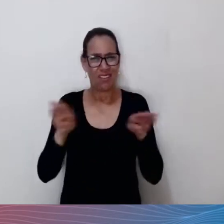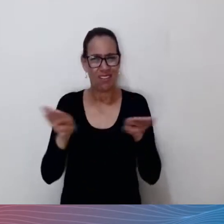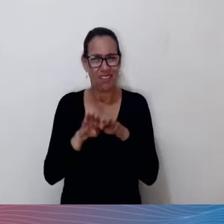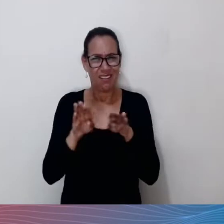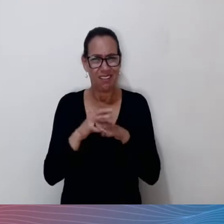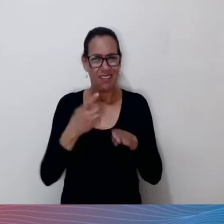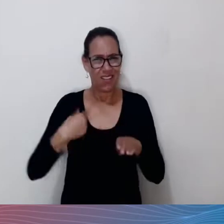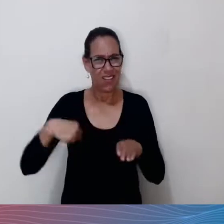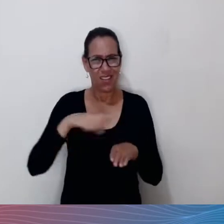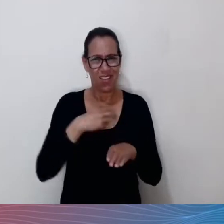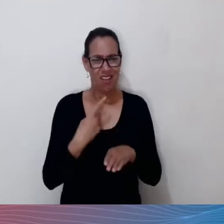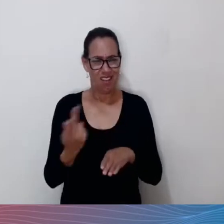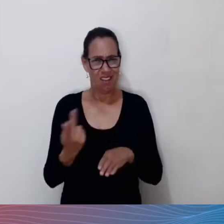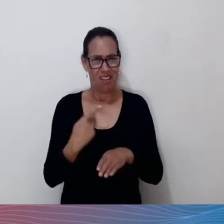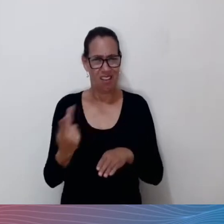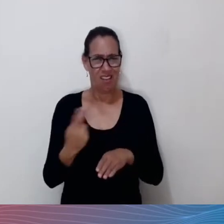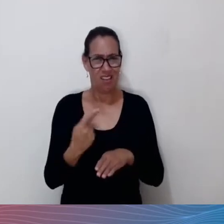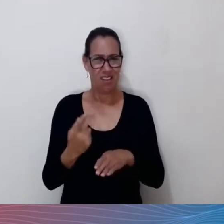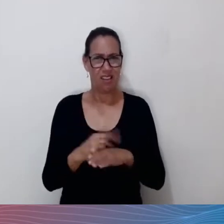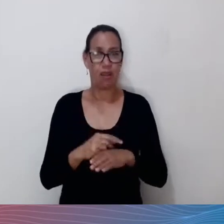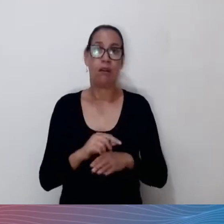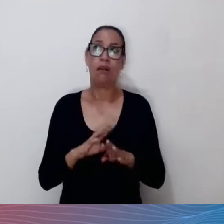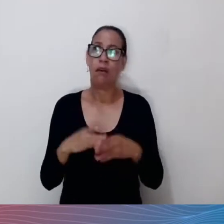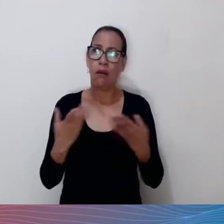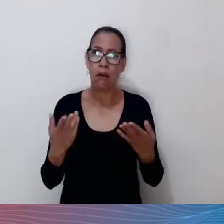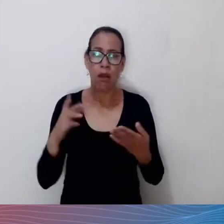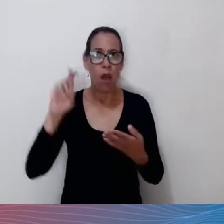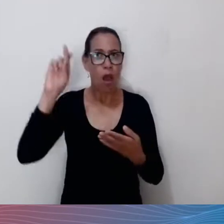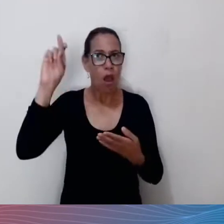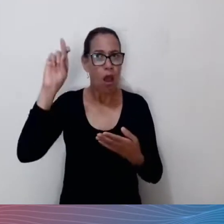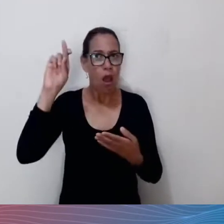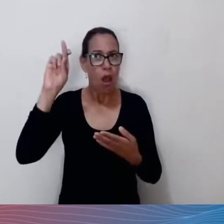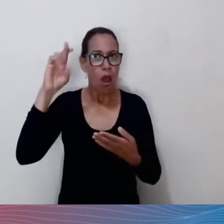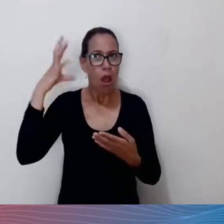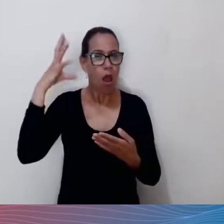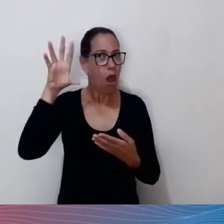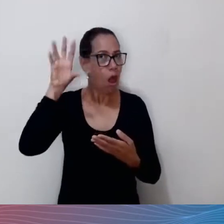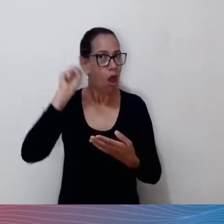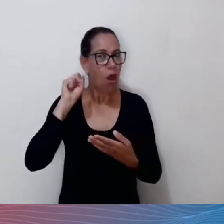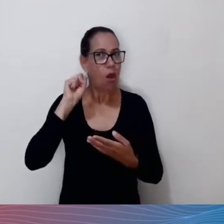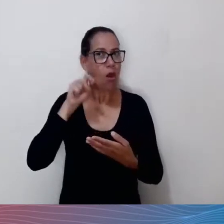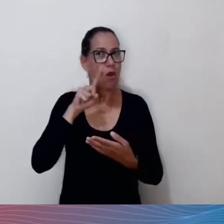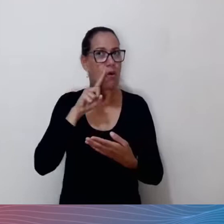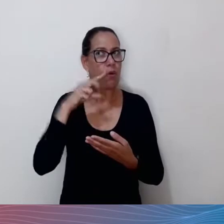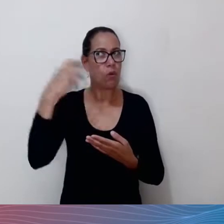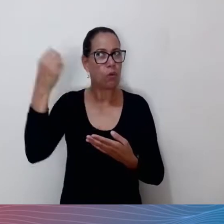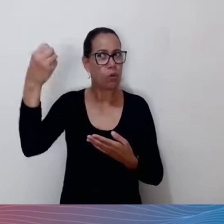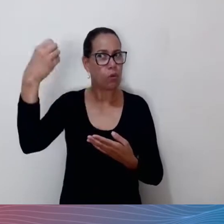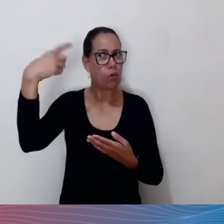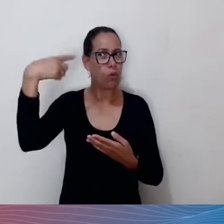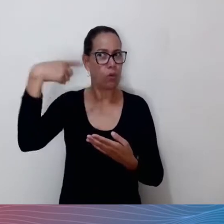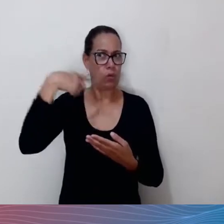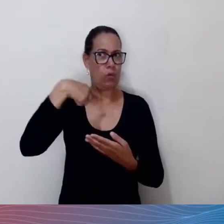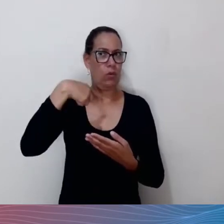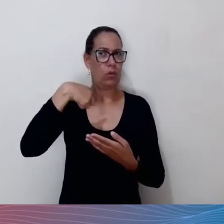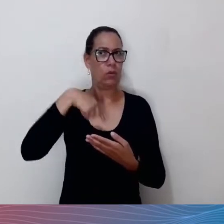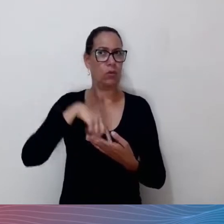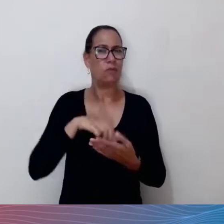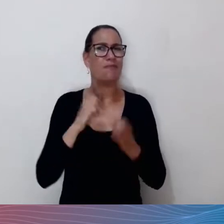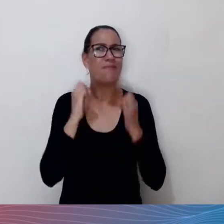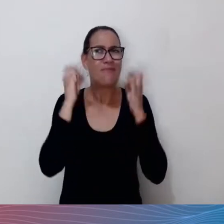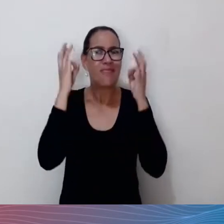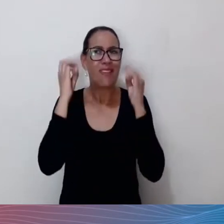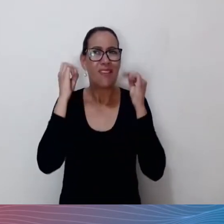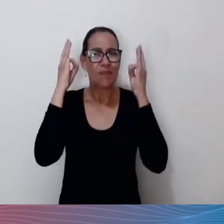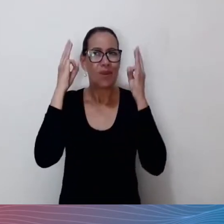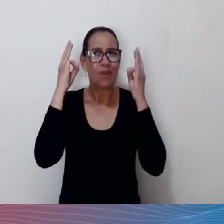o ouviu. Claro, Miriam era mais eloquente, porque Moisés, depois dos 40 anos no